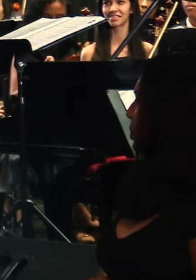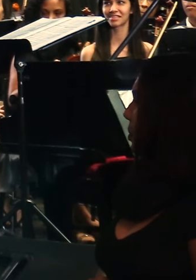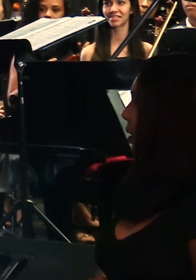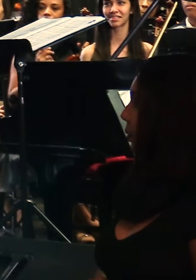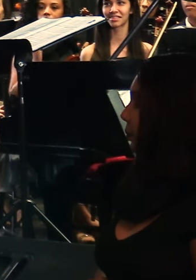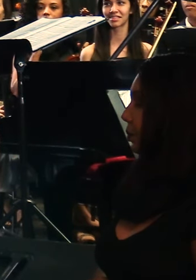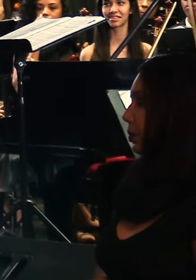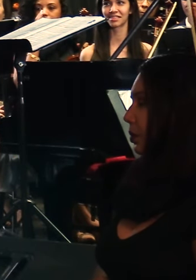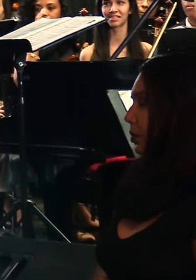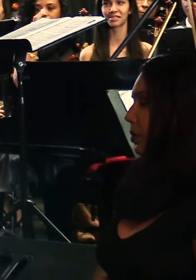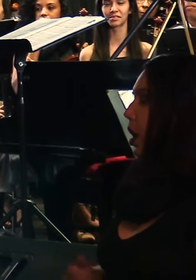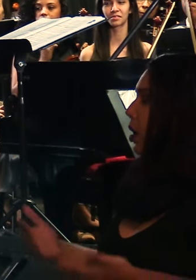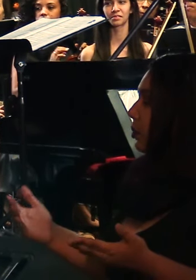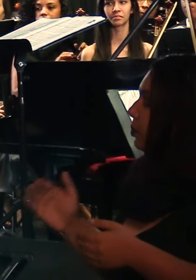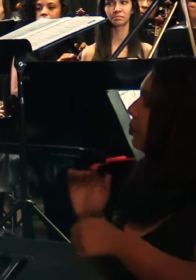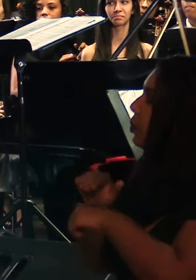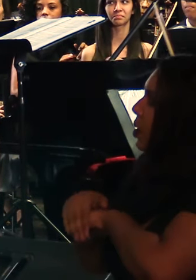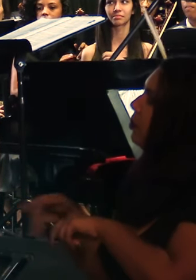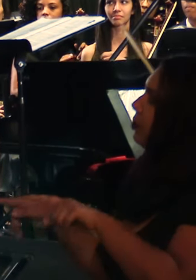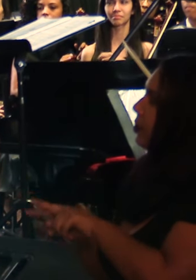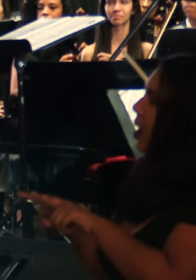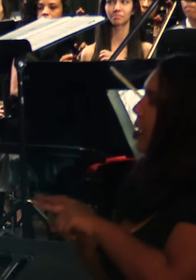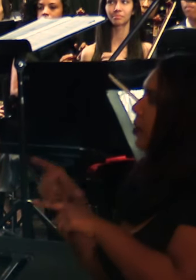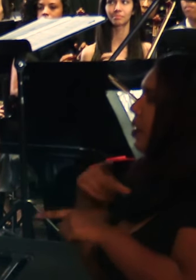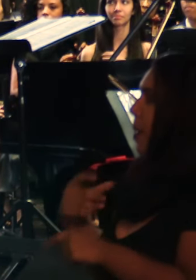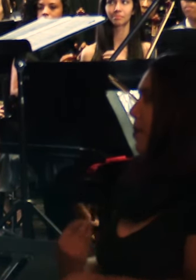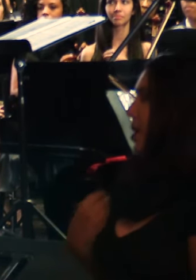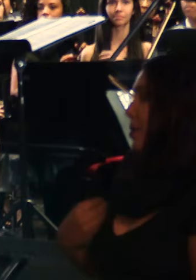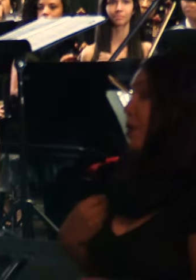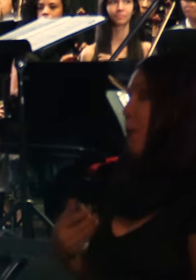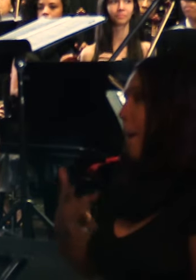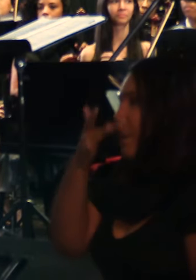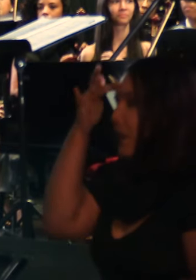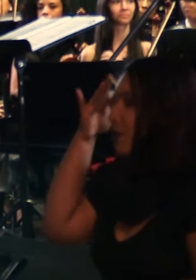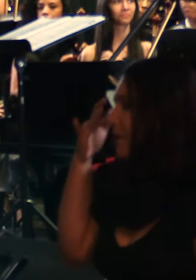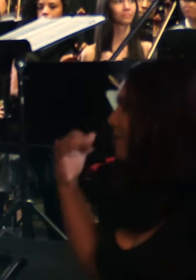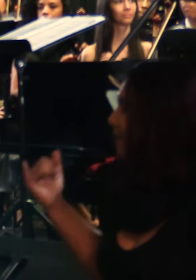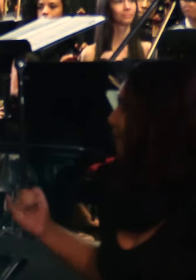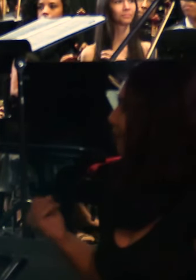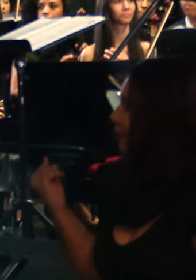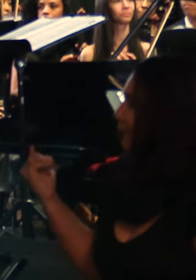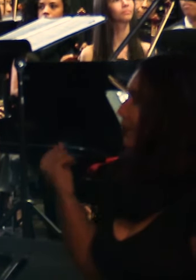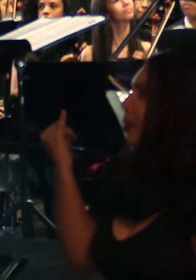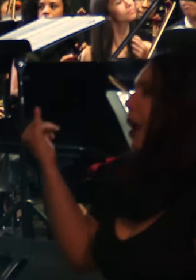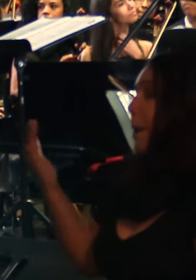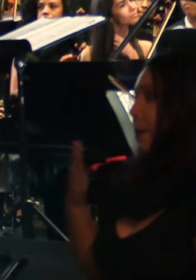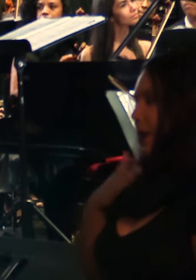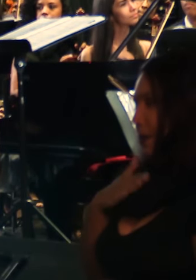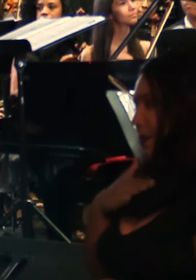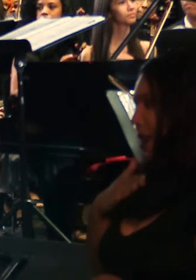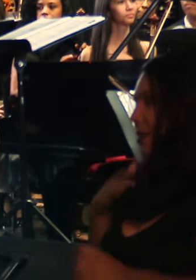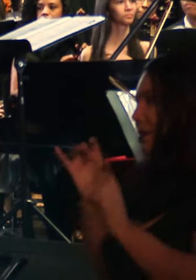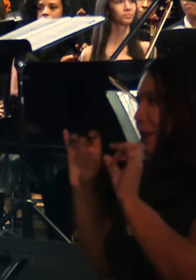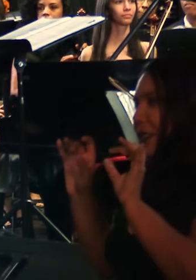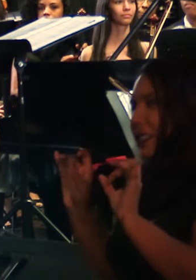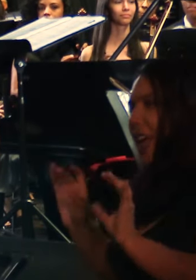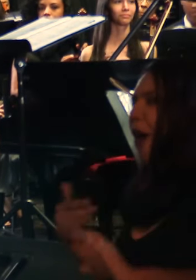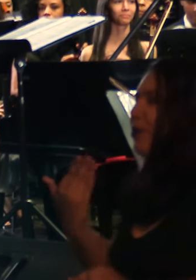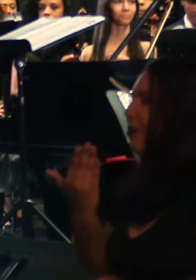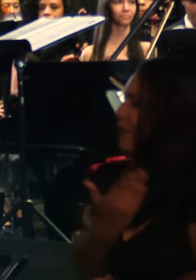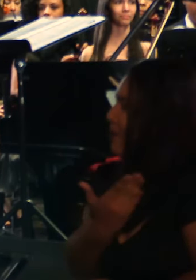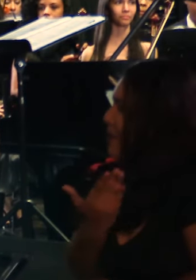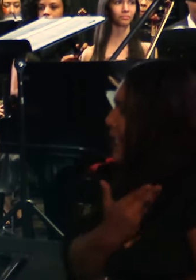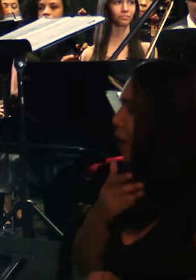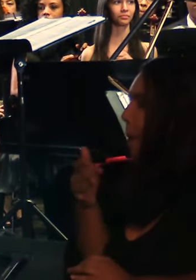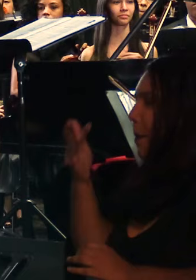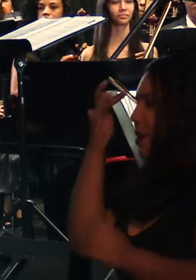Essa noite nós vamos ter também a participação de uma pessoa muito importante para mim, um amigo querido, um